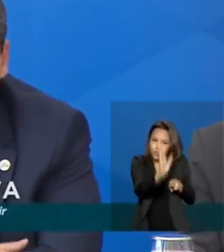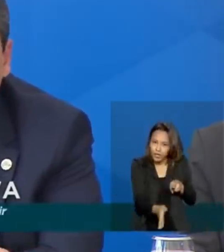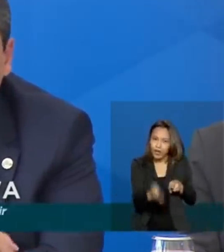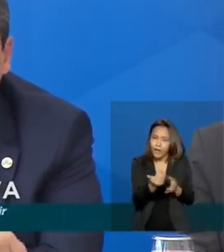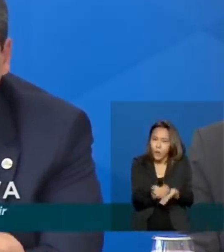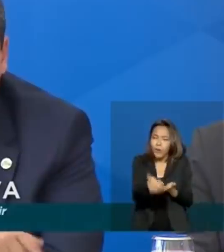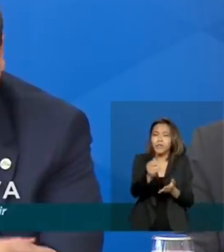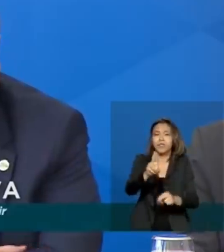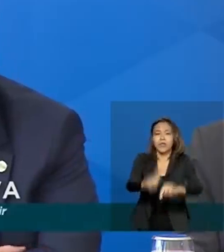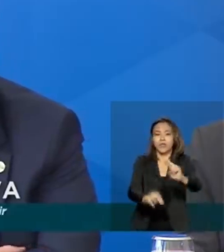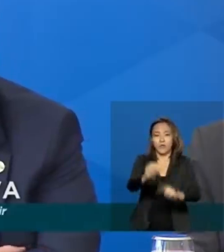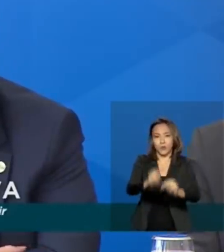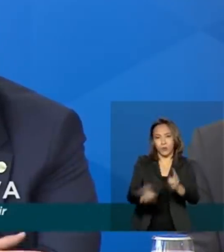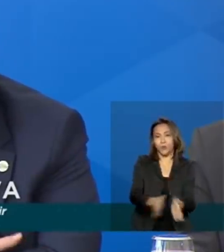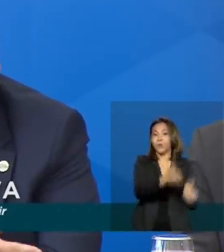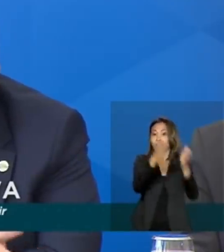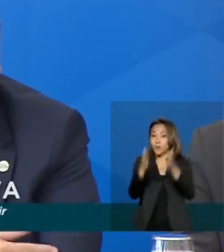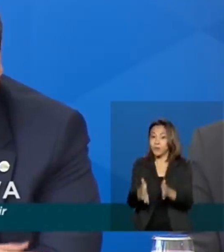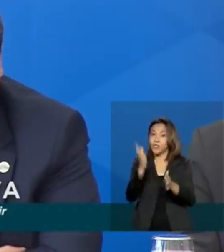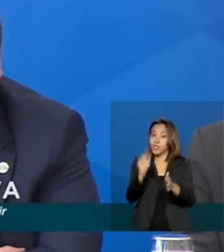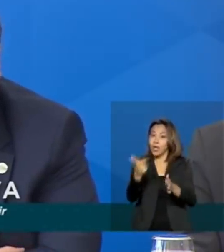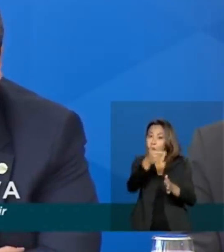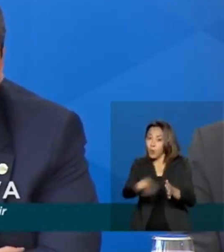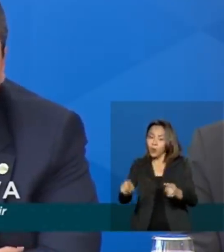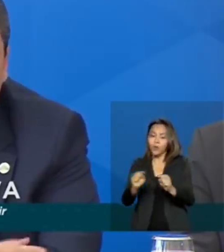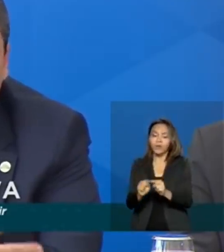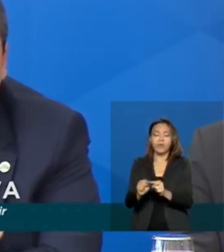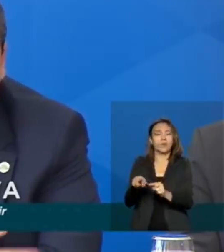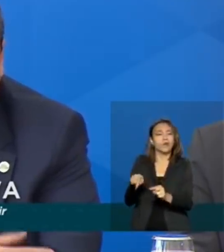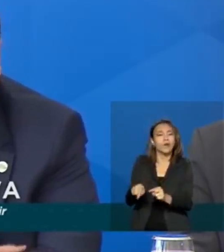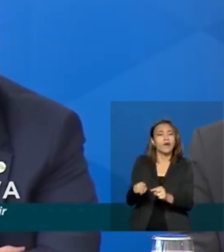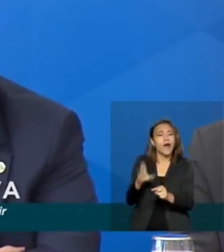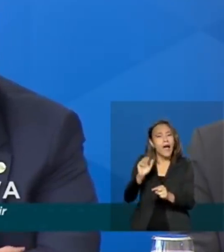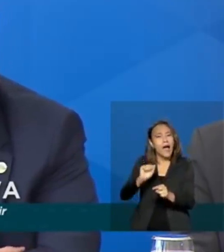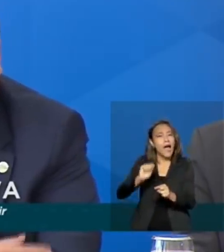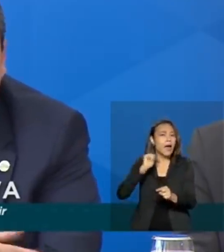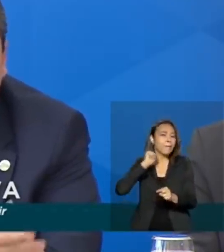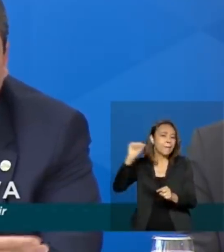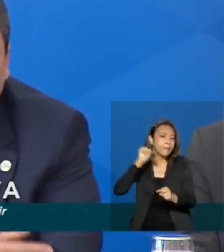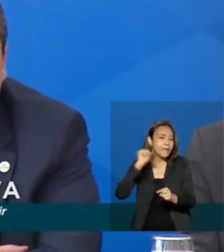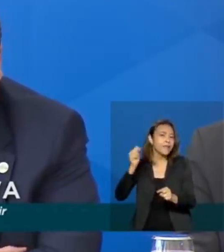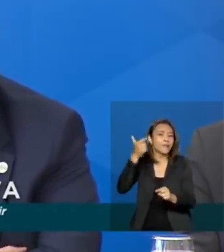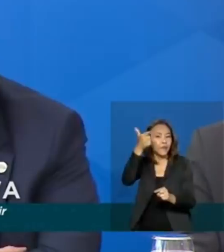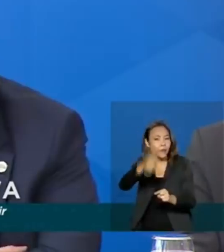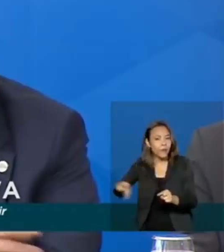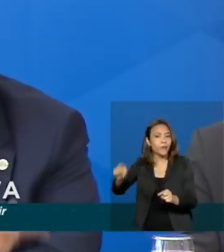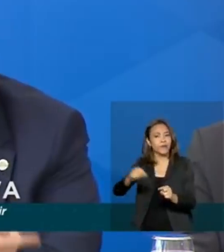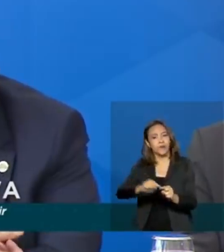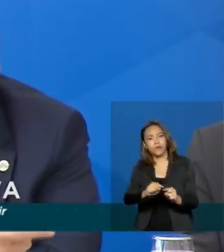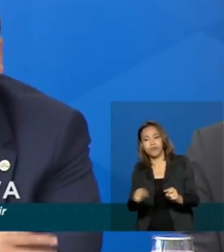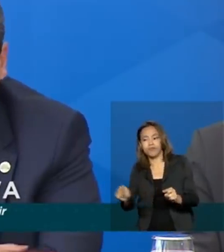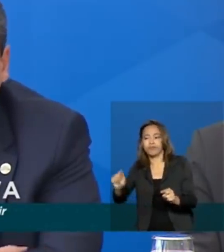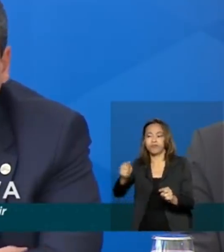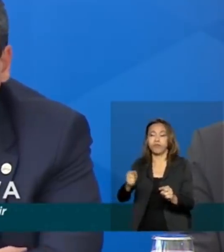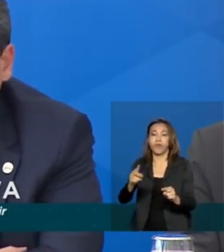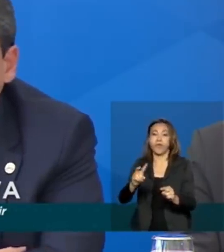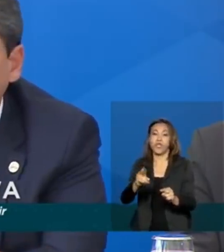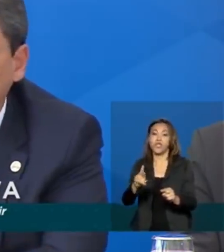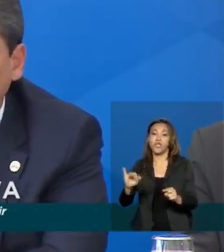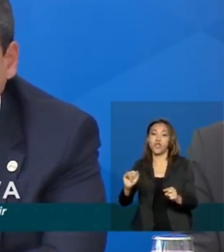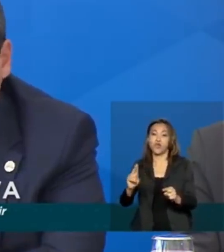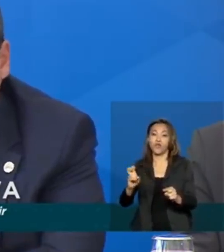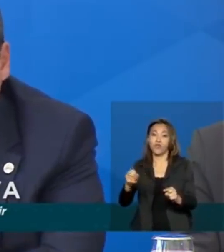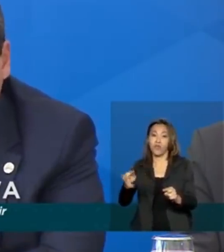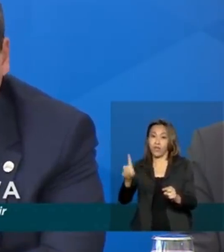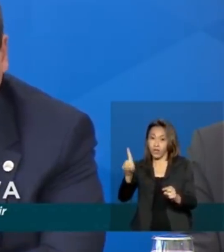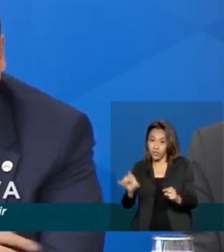junho. Já estamos operando no trecho agora que vai até São Simão. Em abril a gente começa a operar até Rio Verde e em junho até Anápolis, e